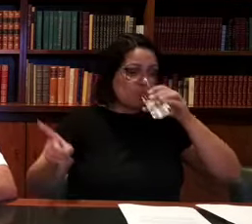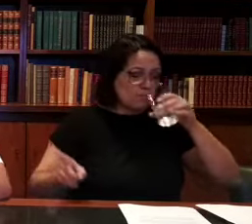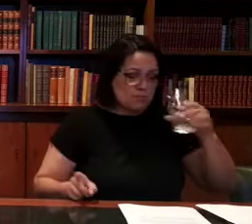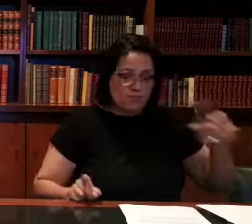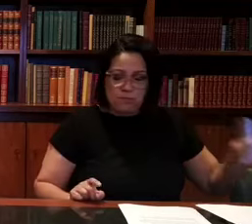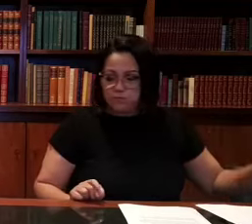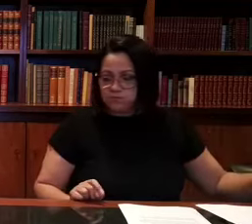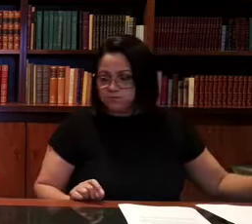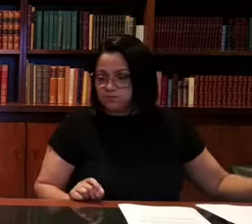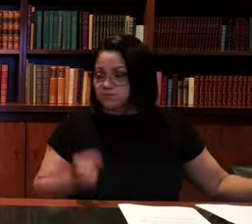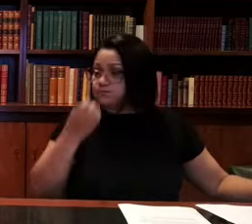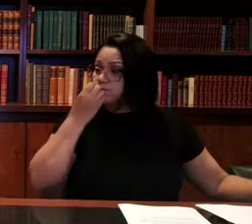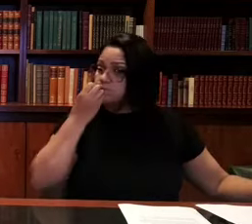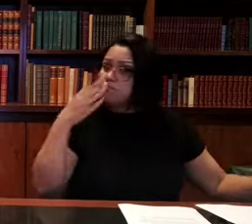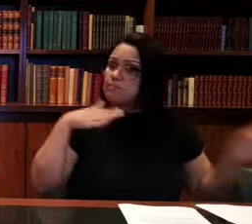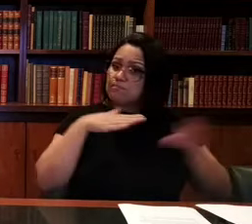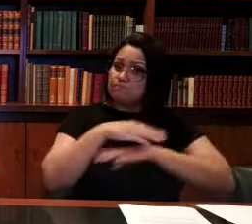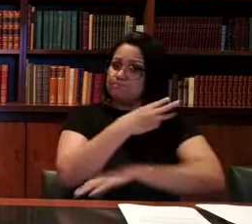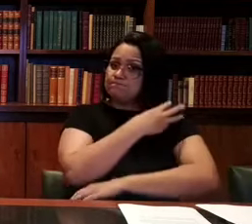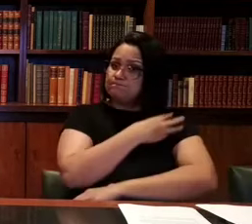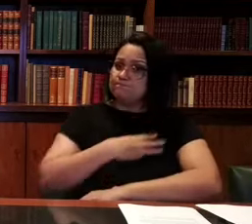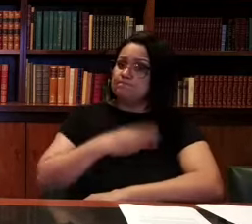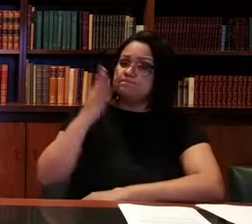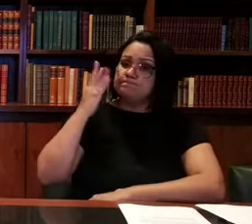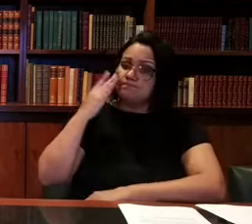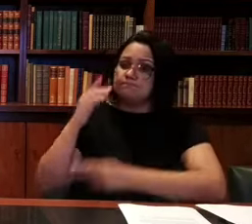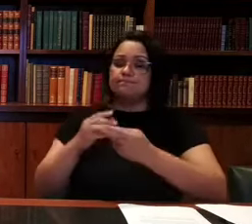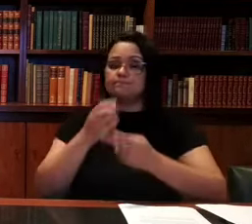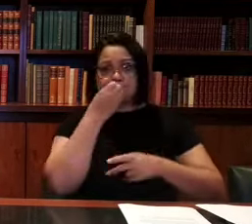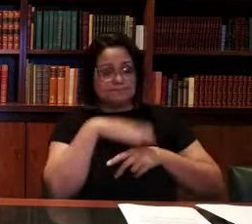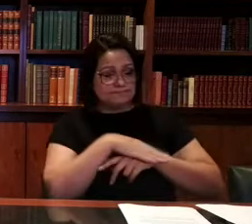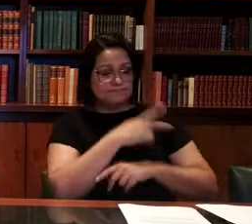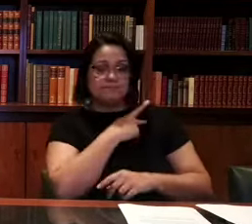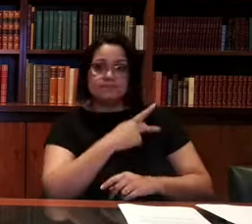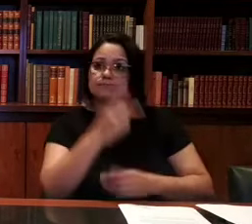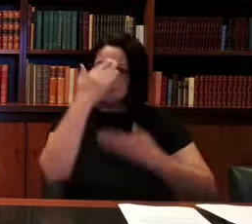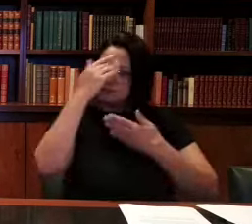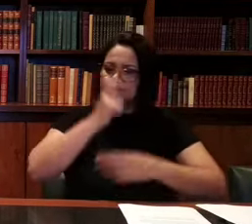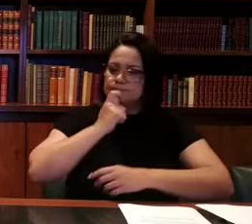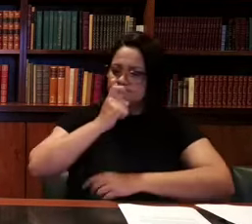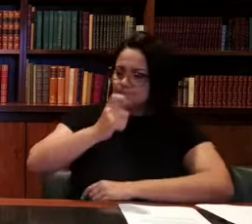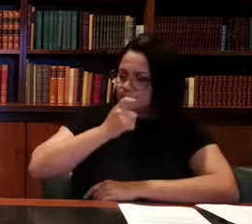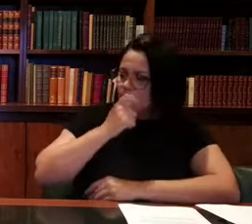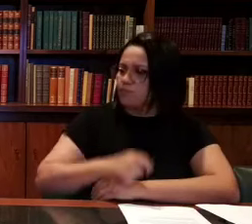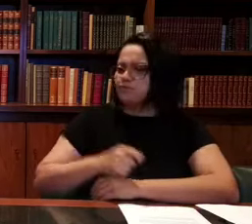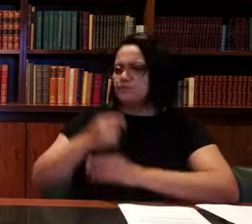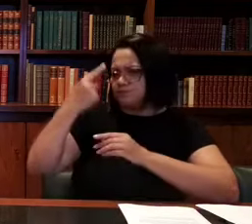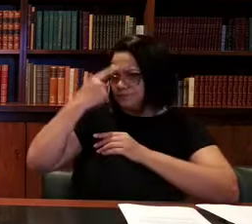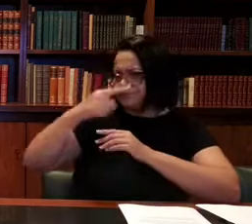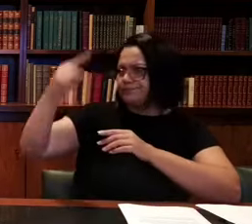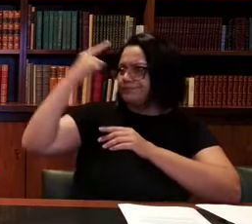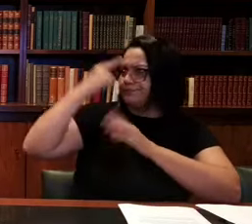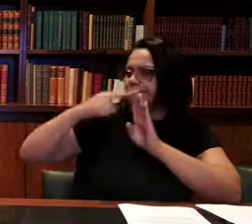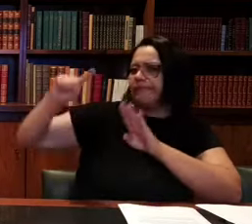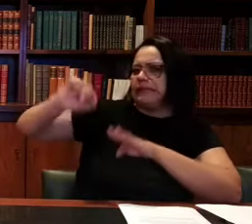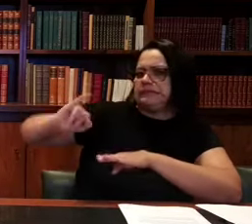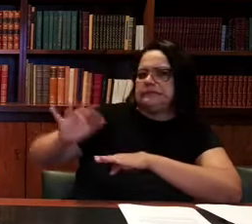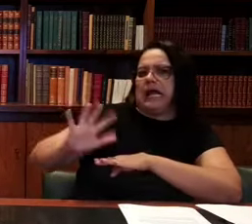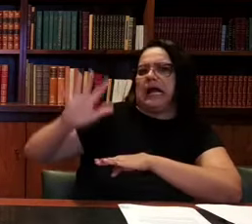boa noite Ministro Tarcísio boa noite presidente' obrigado pela entrevista ministra nas últimas semanas subiram muitos